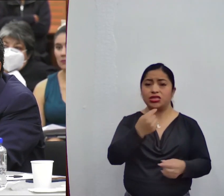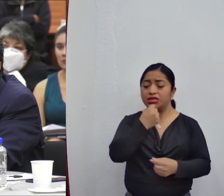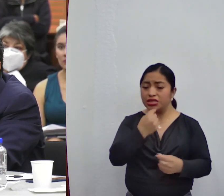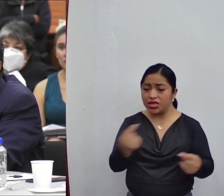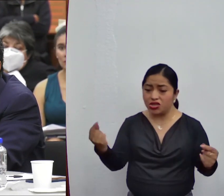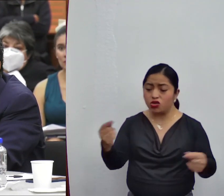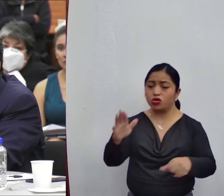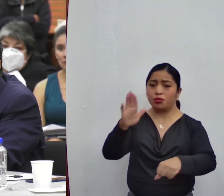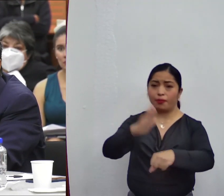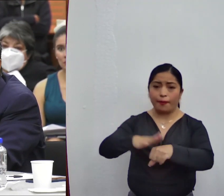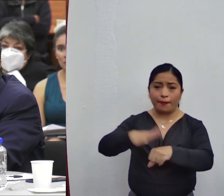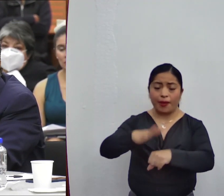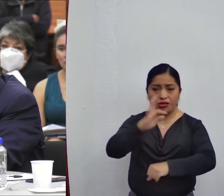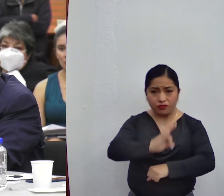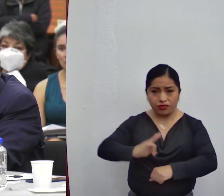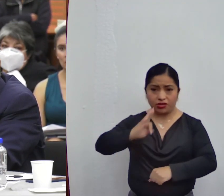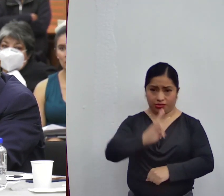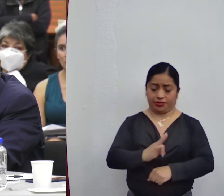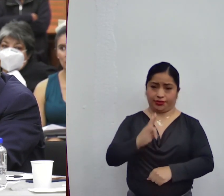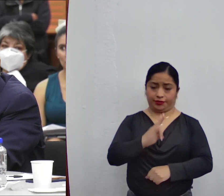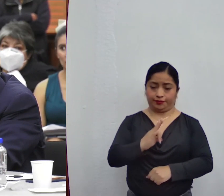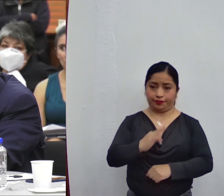felices y personas